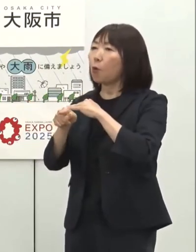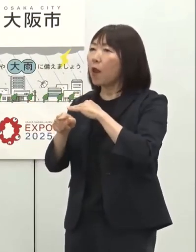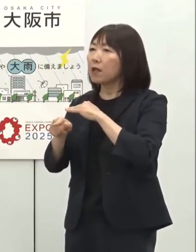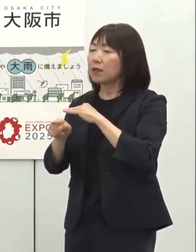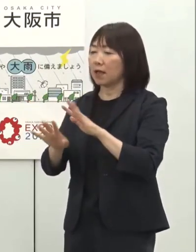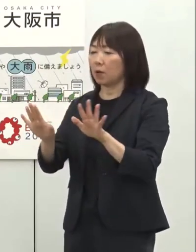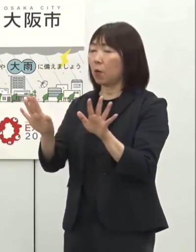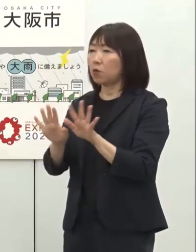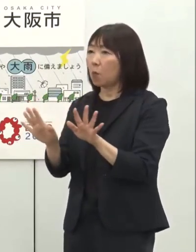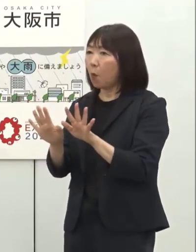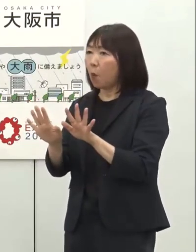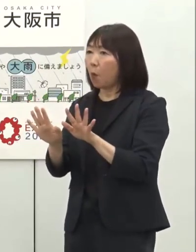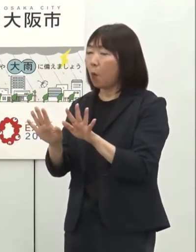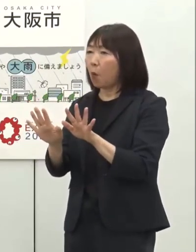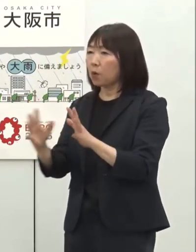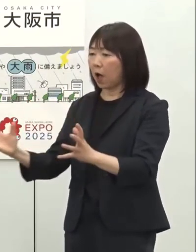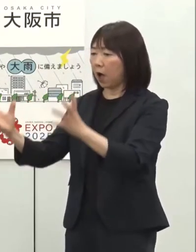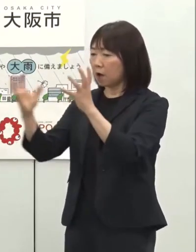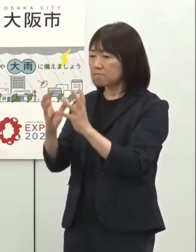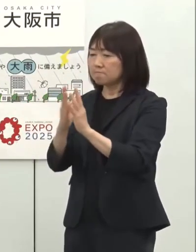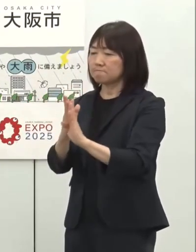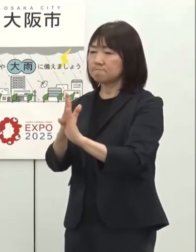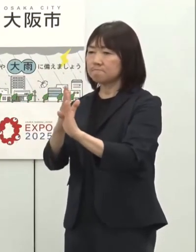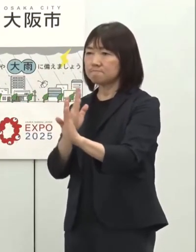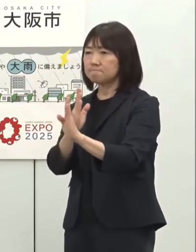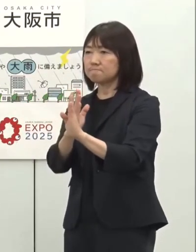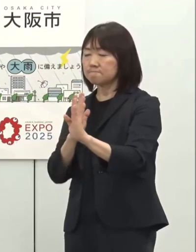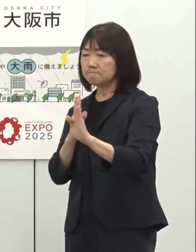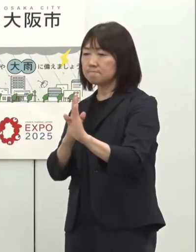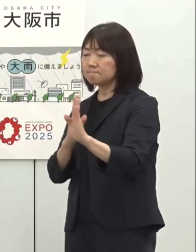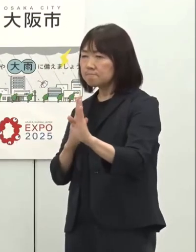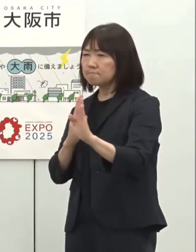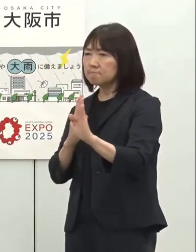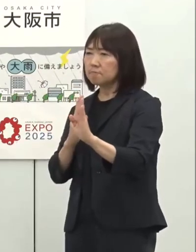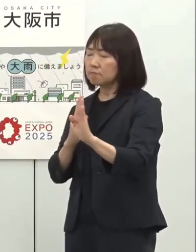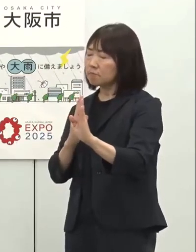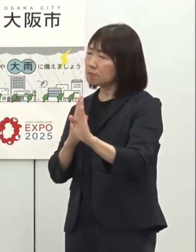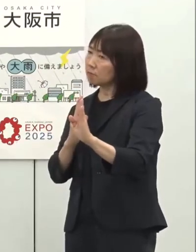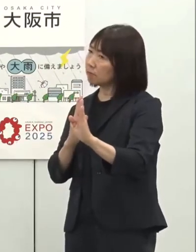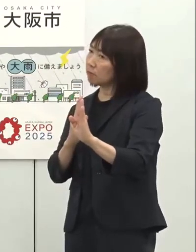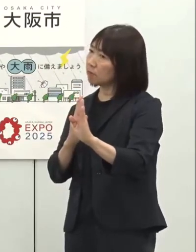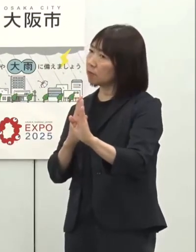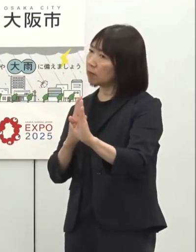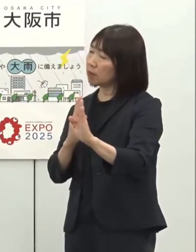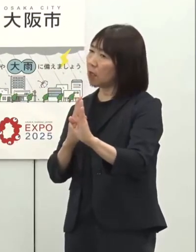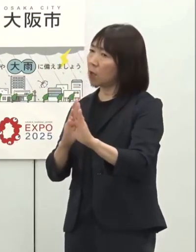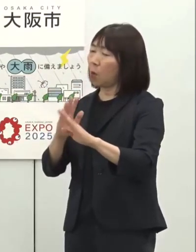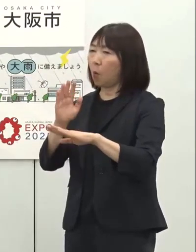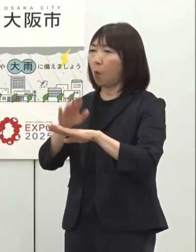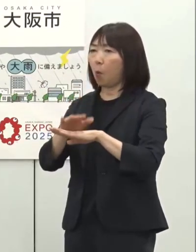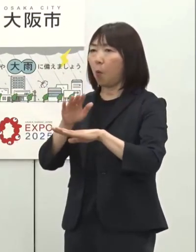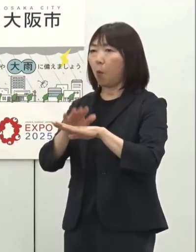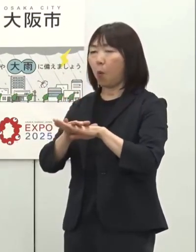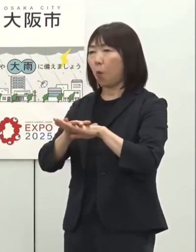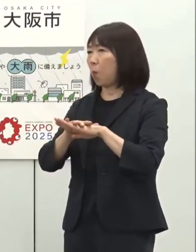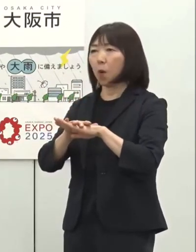を集合させて並べてですね、やっていくっていうのがもう非常に難し